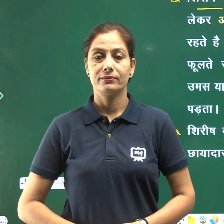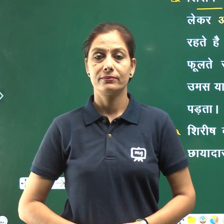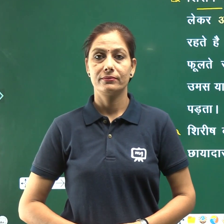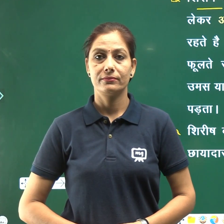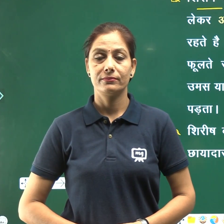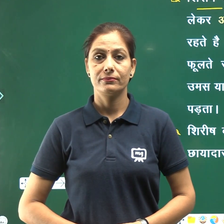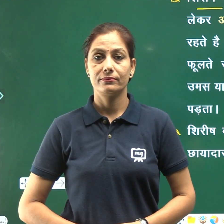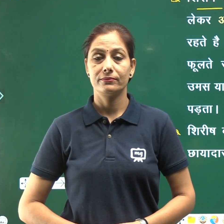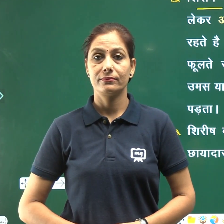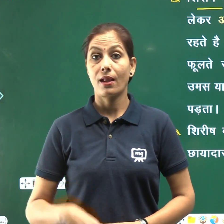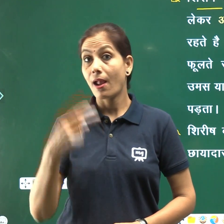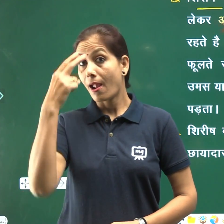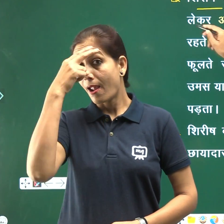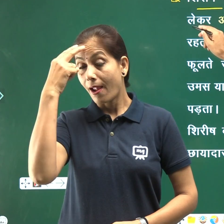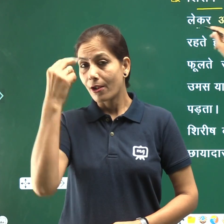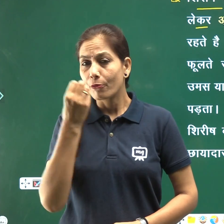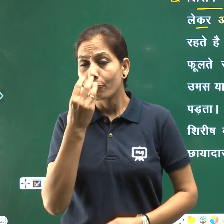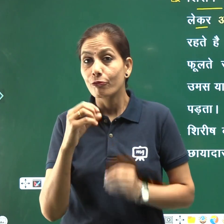वसंत से लेकर आषाढ़ तक